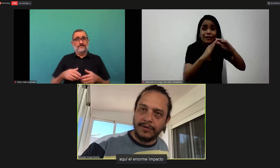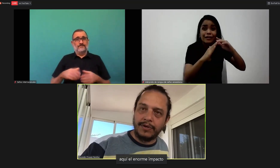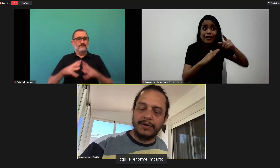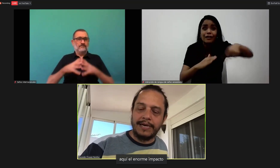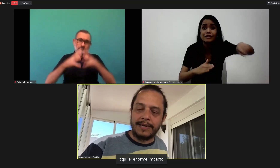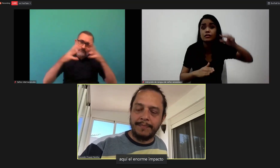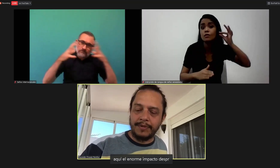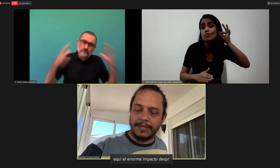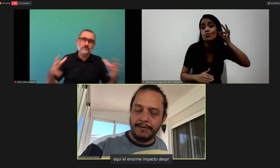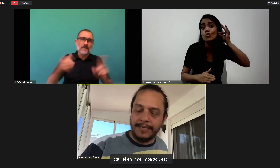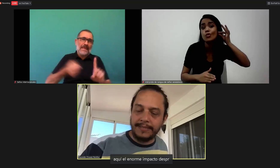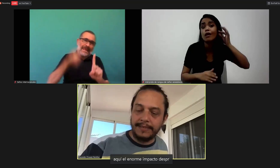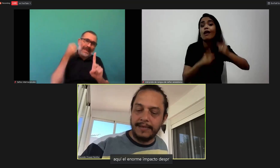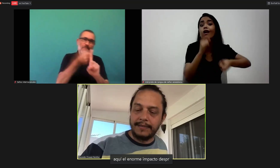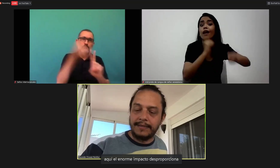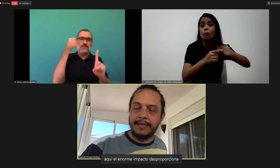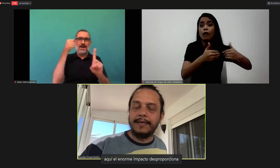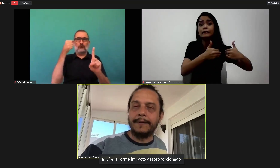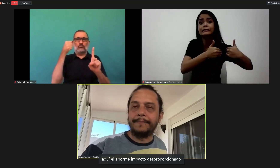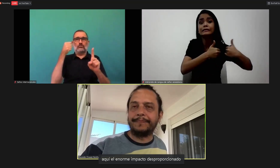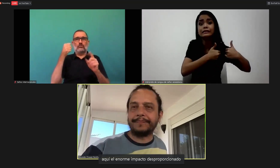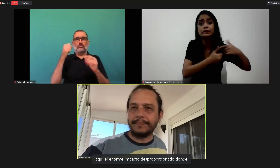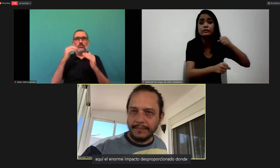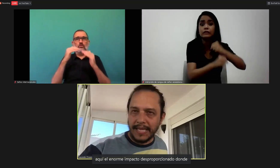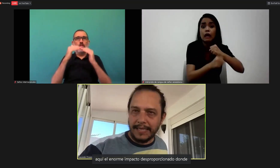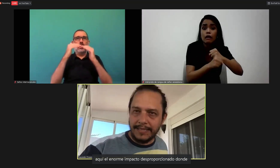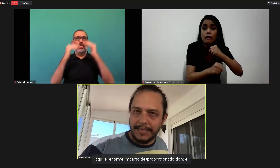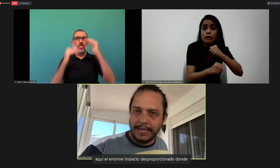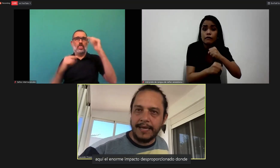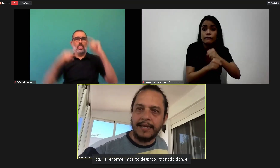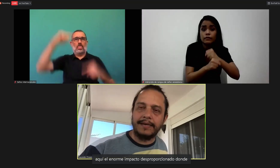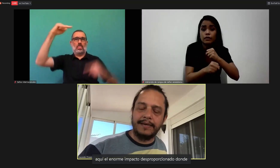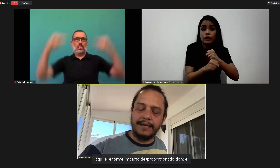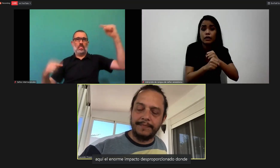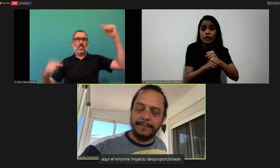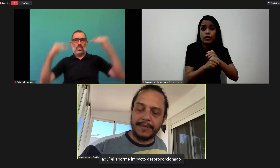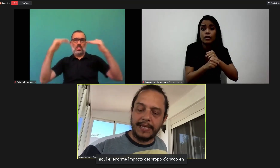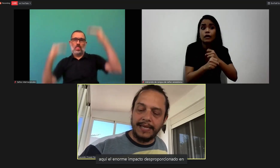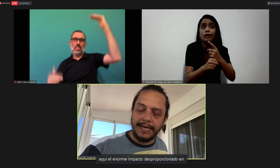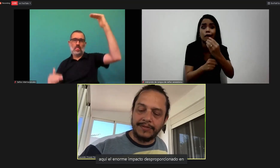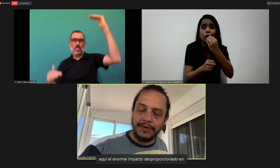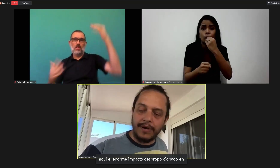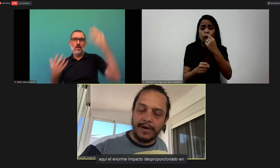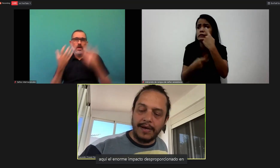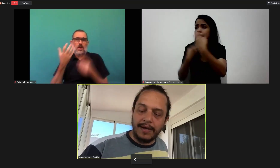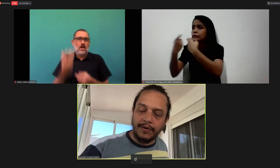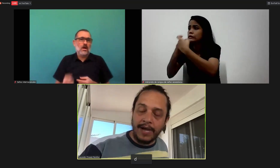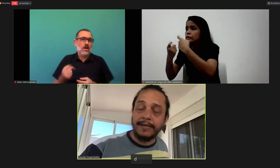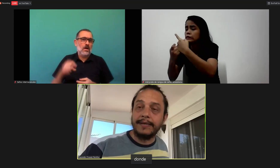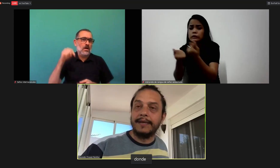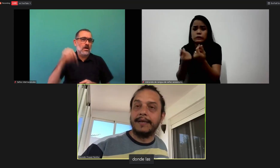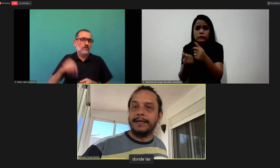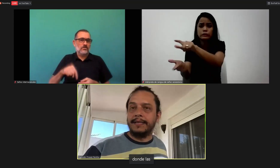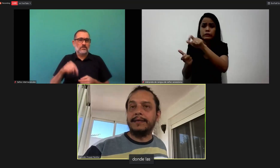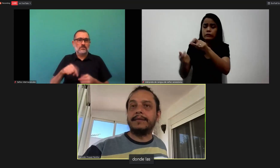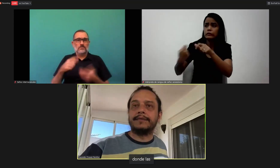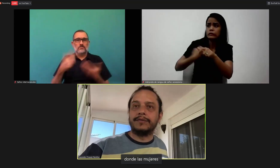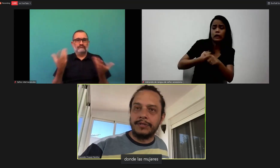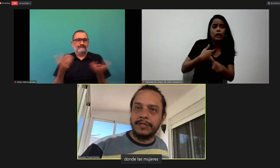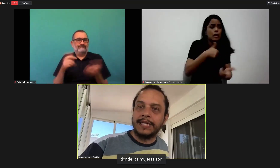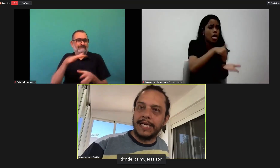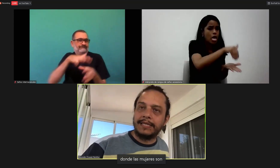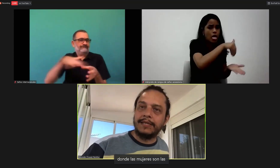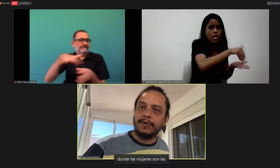mujeres son las responsables de traer el ingreso al hogar